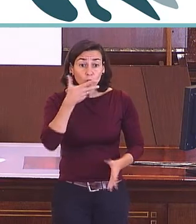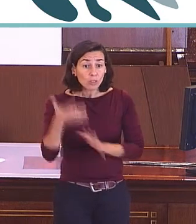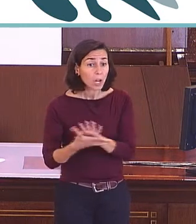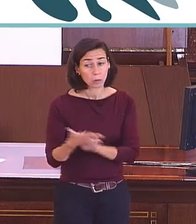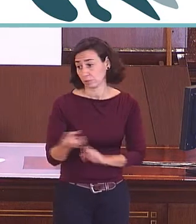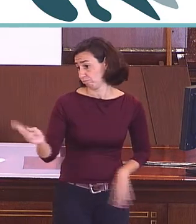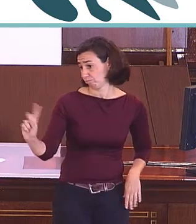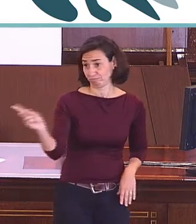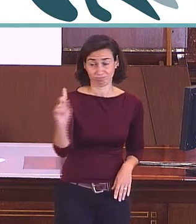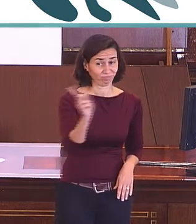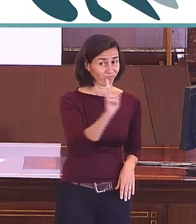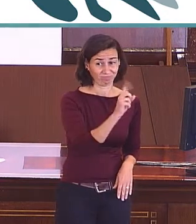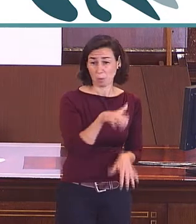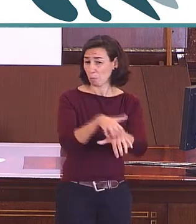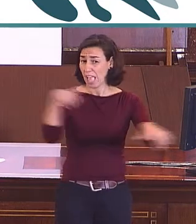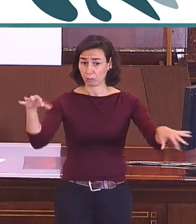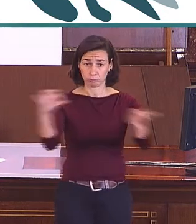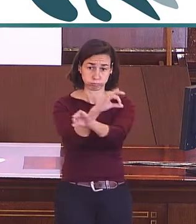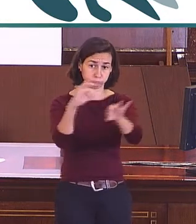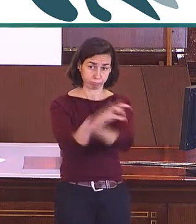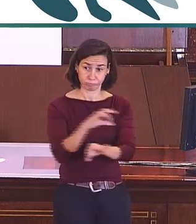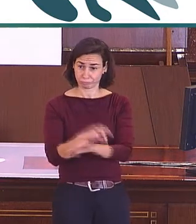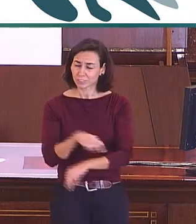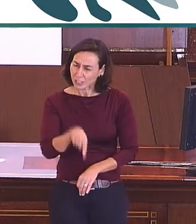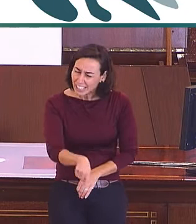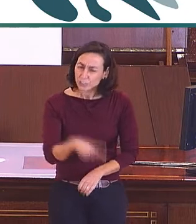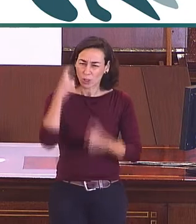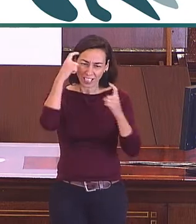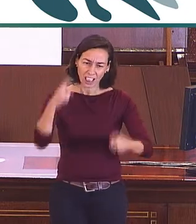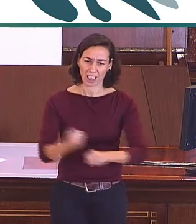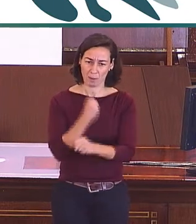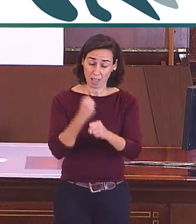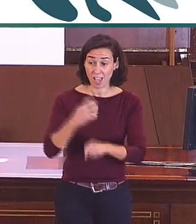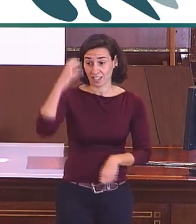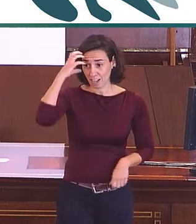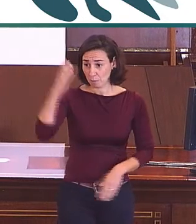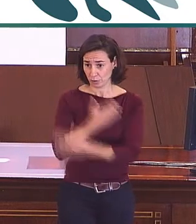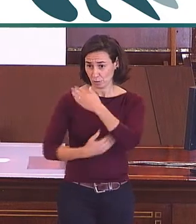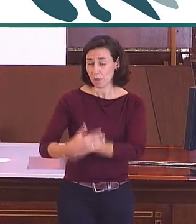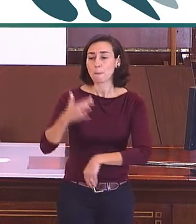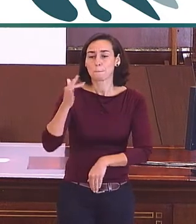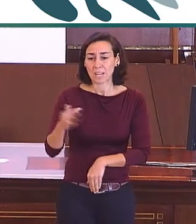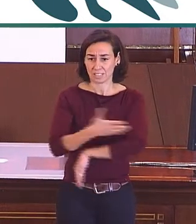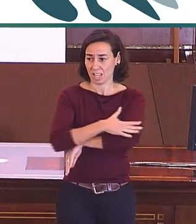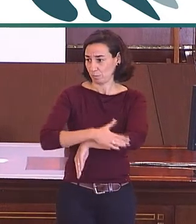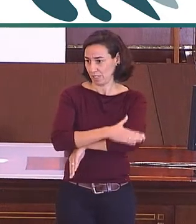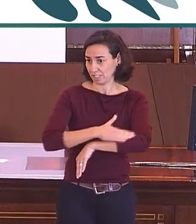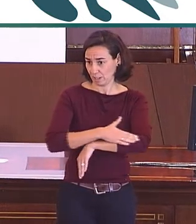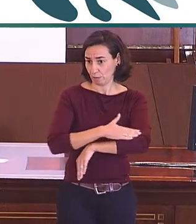lo confunde y entonces, en esa línea está trabajando la Administración y está trabajando el Real Patronato. Pero bien es cierto, y lo hacemos a través del Centro